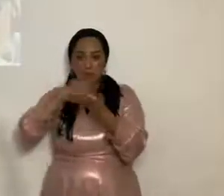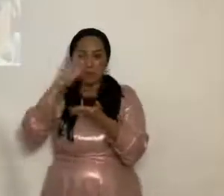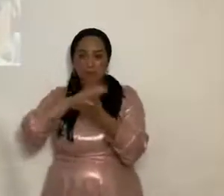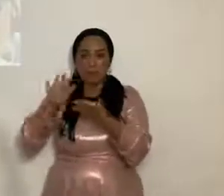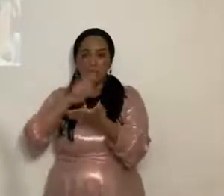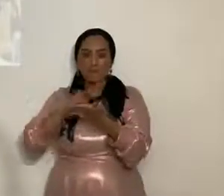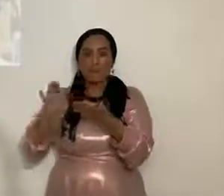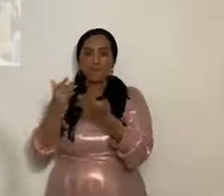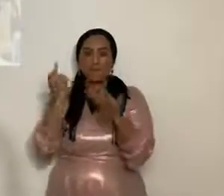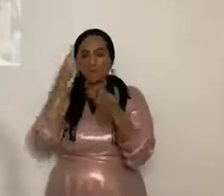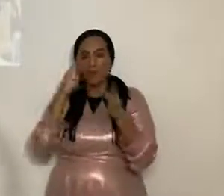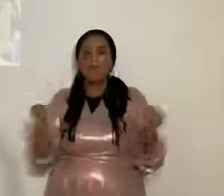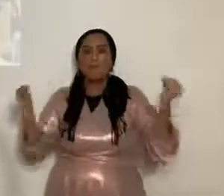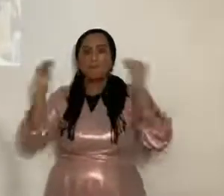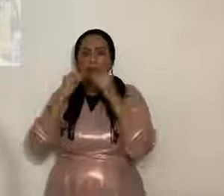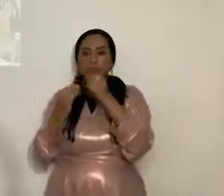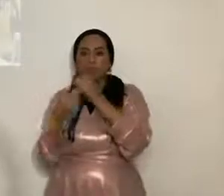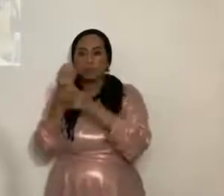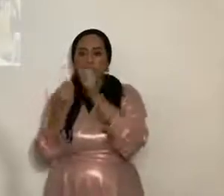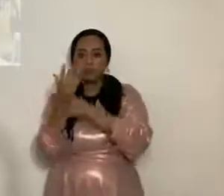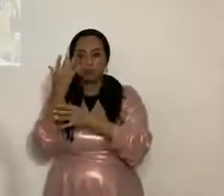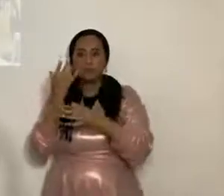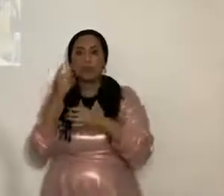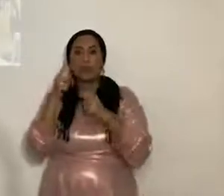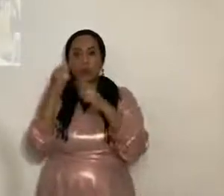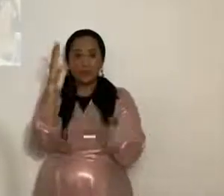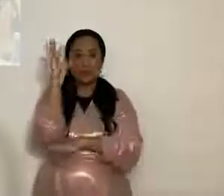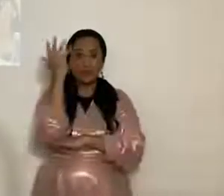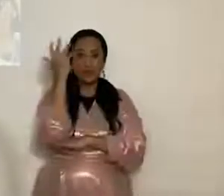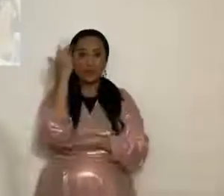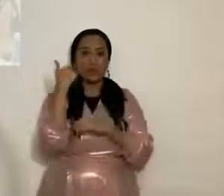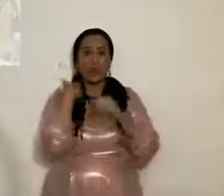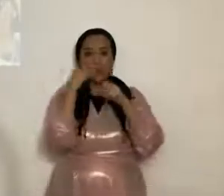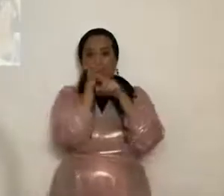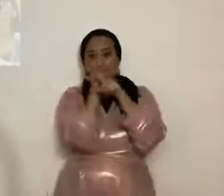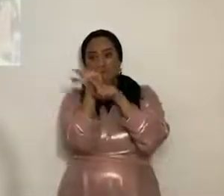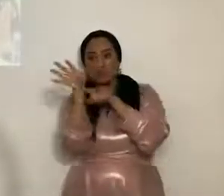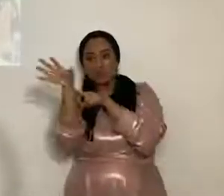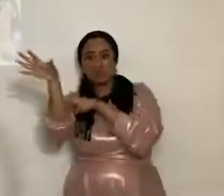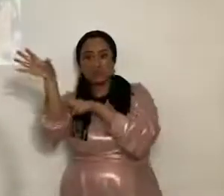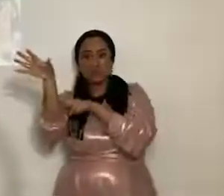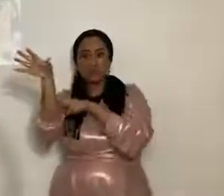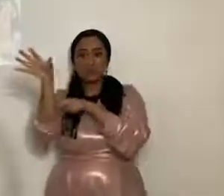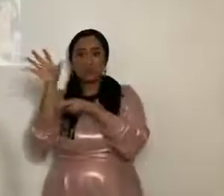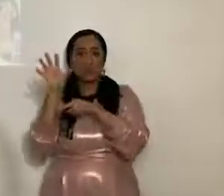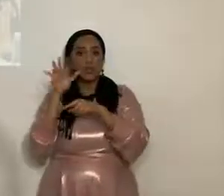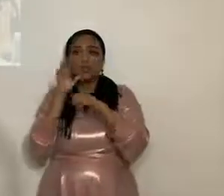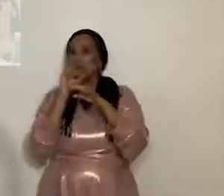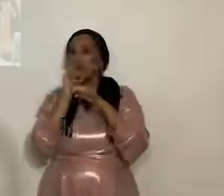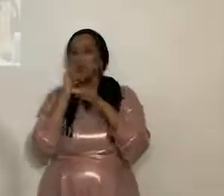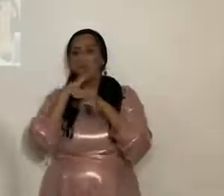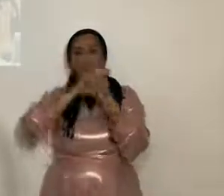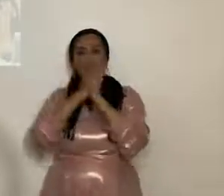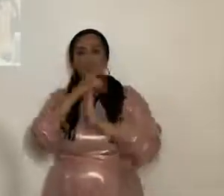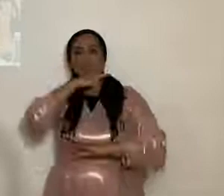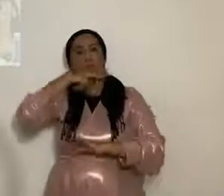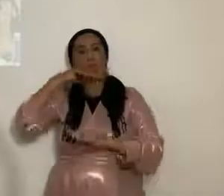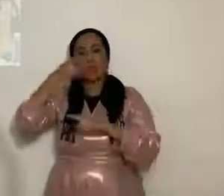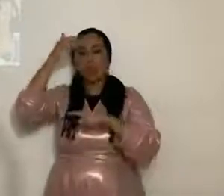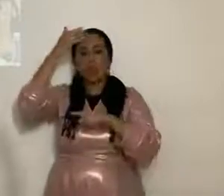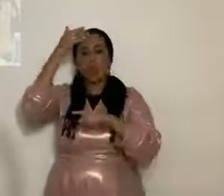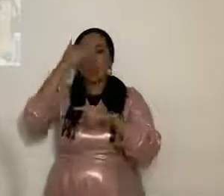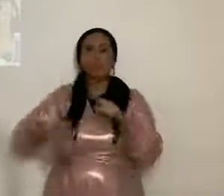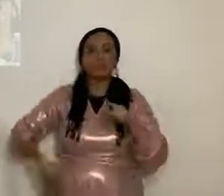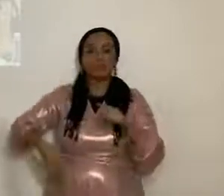que lleve más fruto. En los árboles, cuando tienen ramas que no dan fruto, esas ramas se cortan,